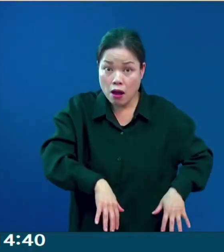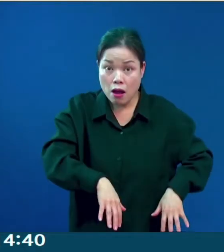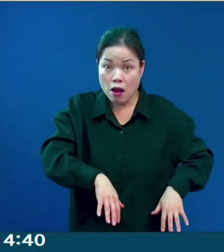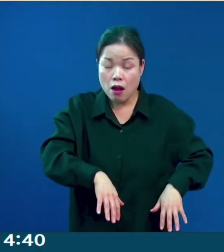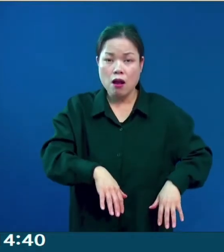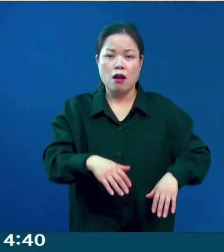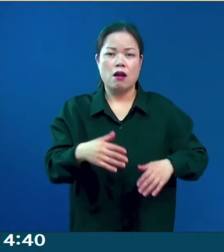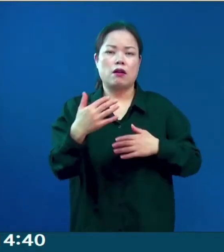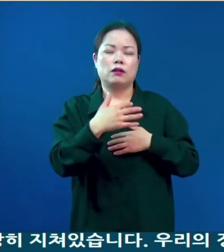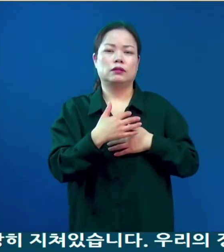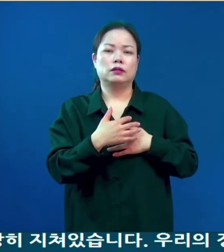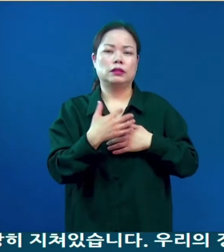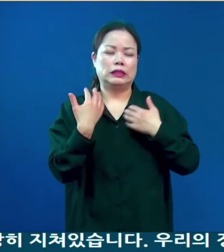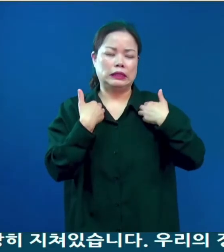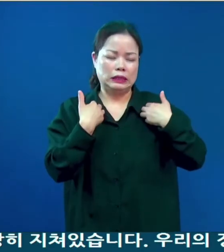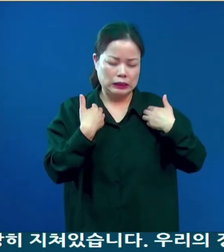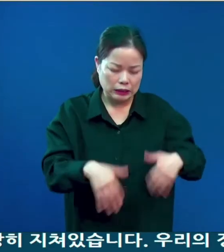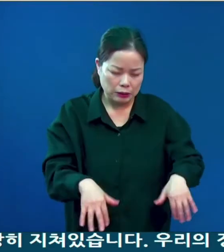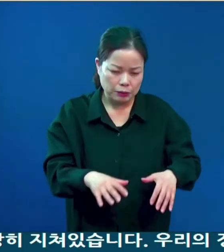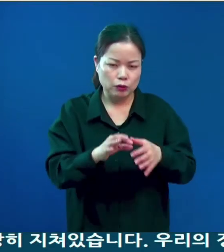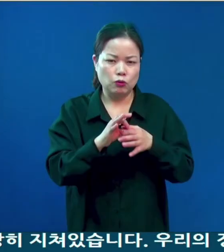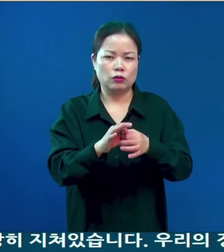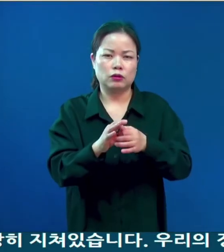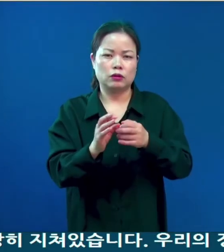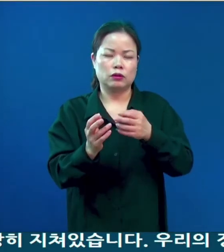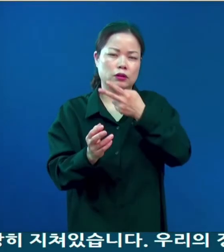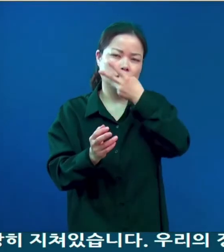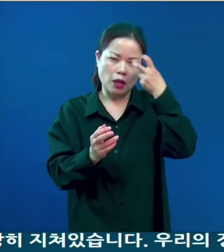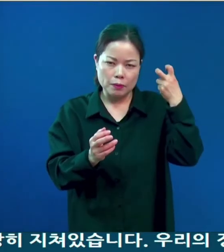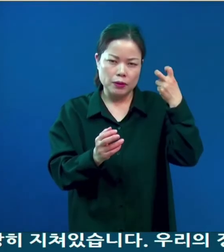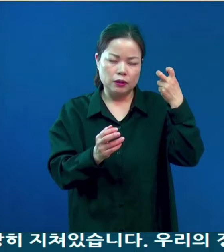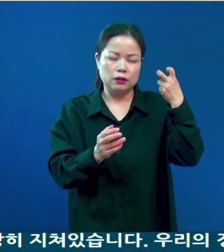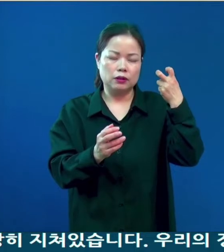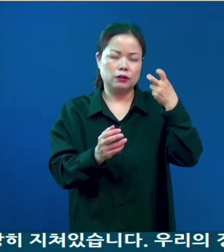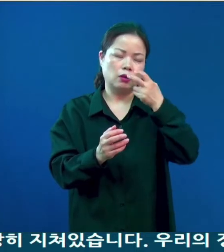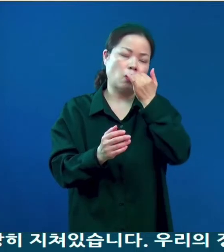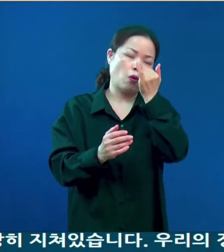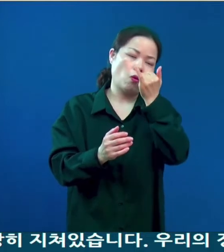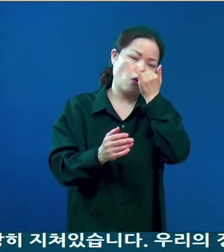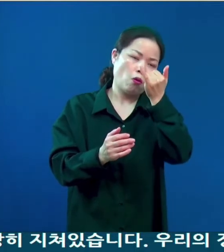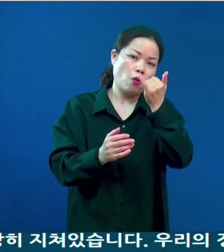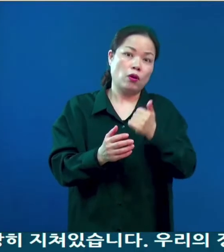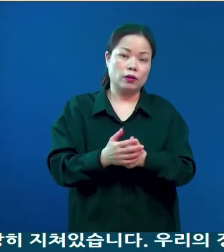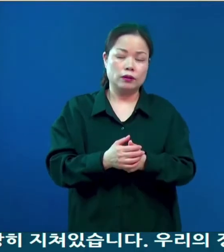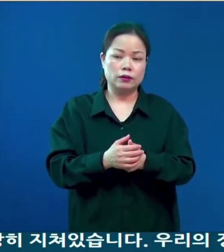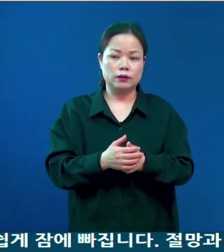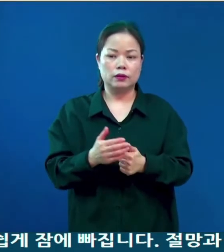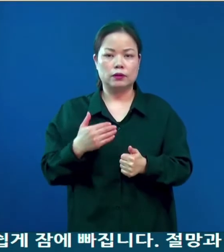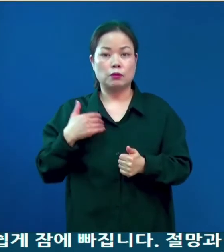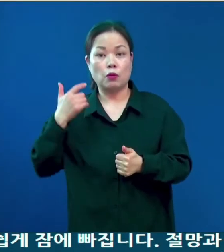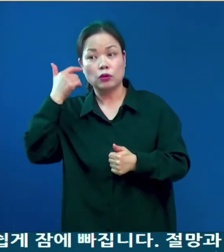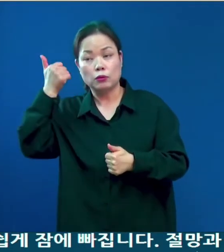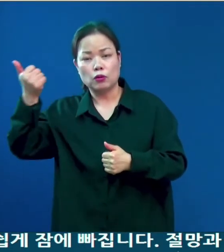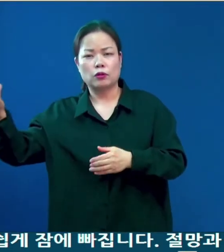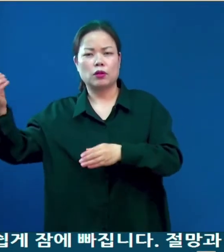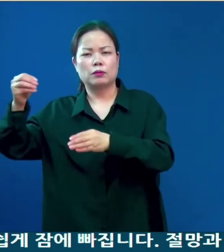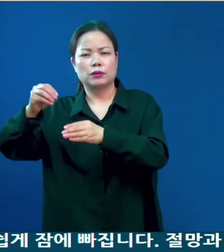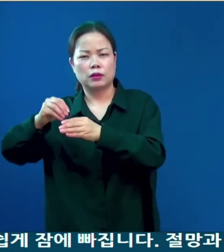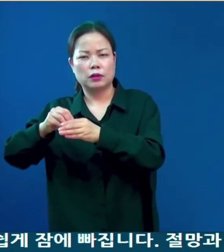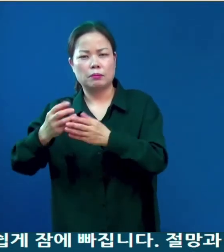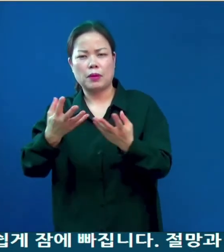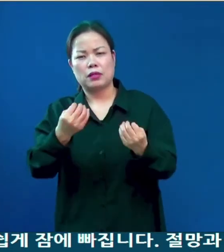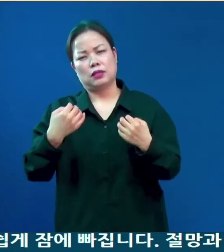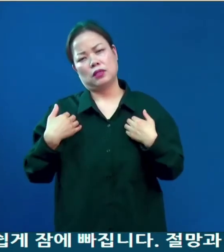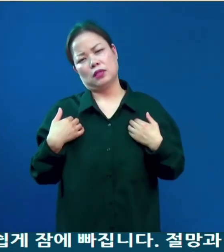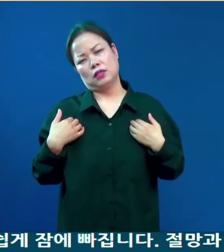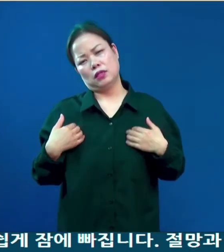지침이 잠에 빨리 빠지게 만들어요. 오늘날 성도님들 보면 저를 사실 포함해서 많이 좀 지쳐